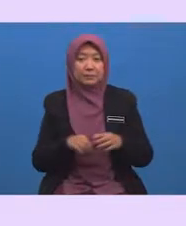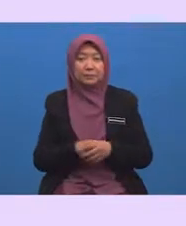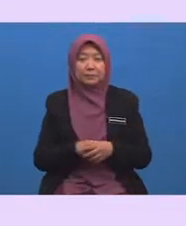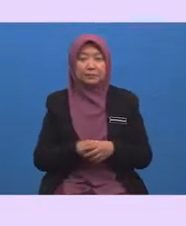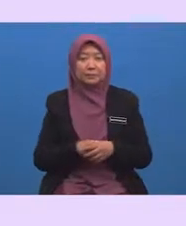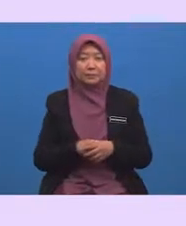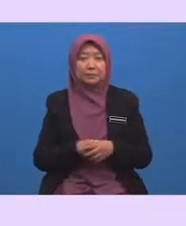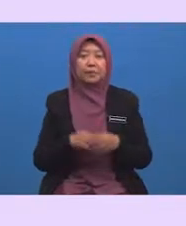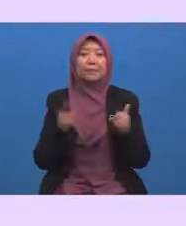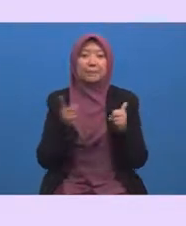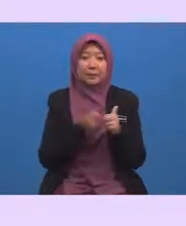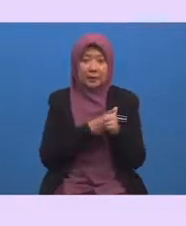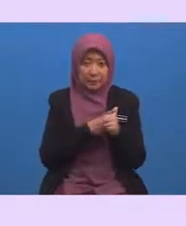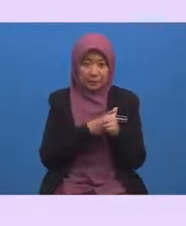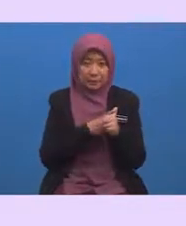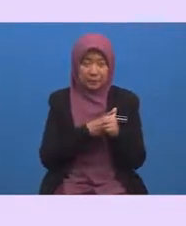Perbezaan pertama,